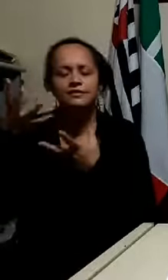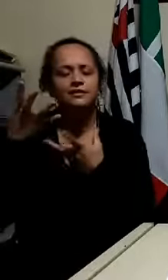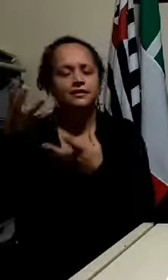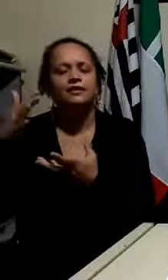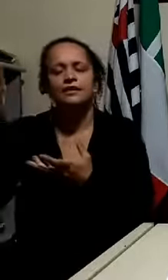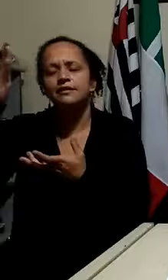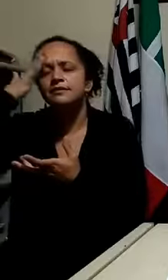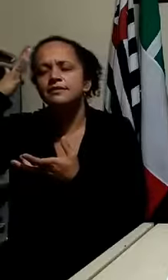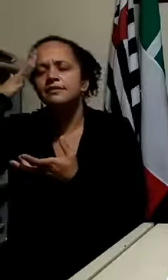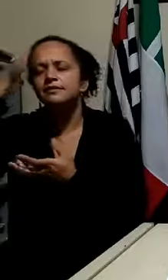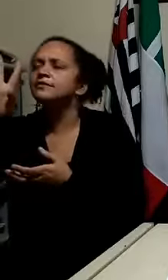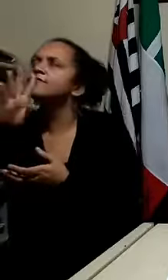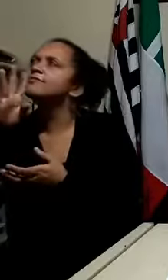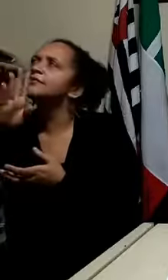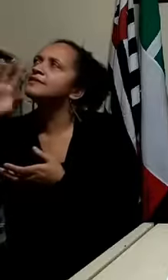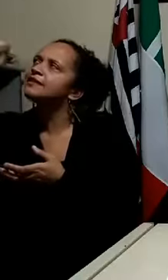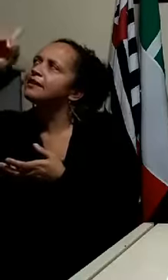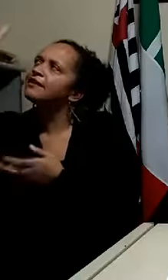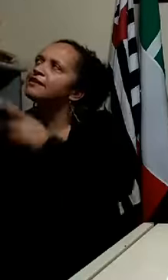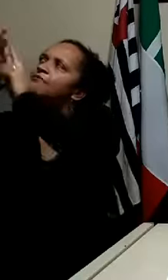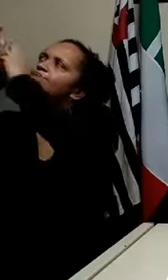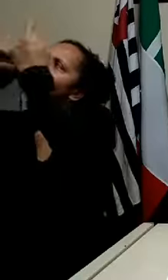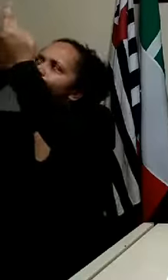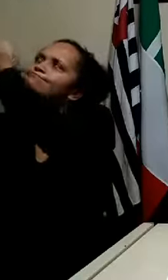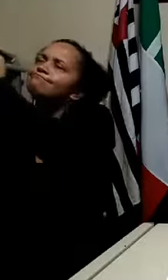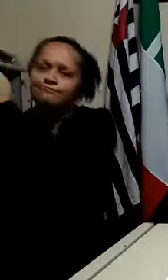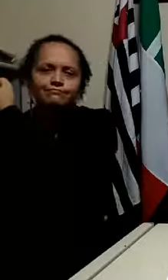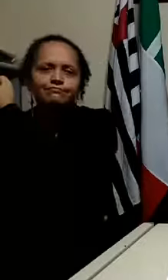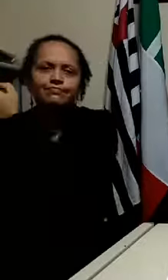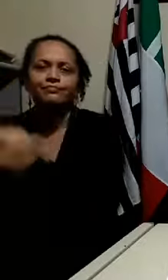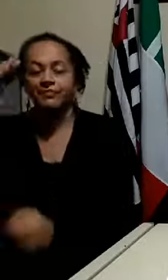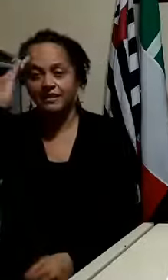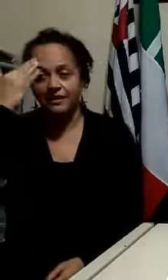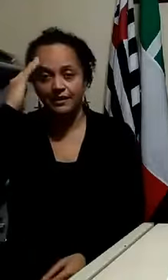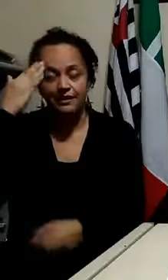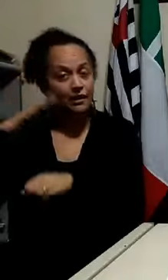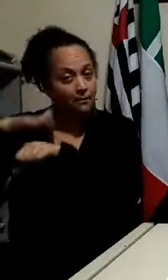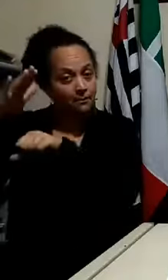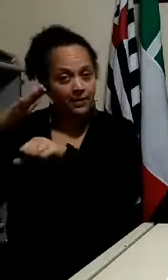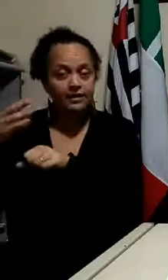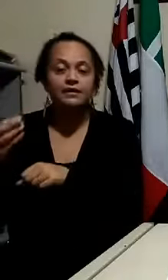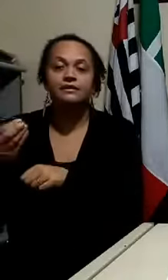do reino, esse entendimento das verdades eternas do reino de Deus.